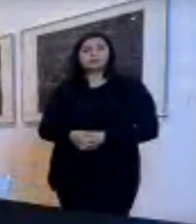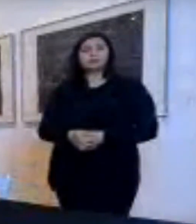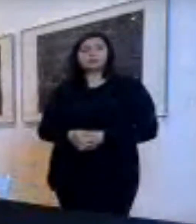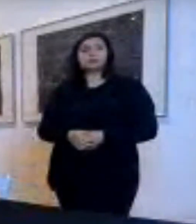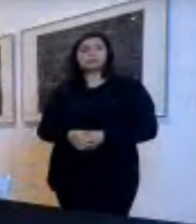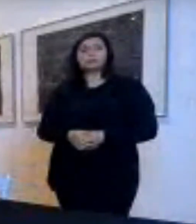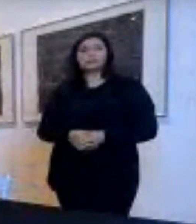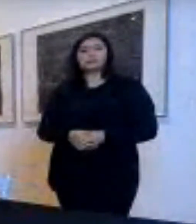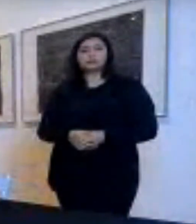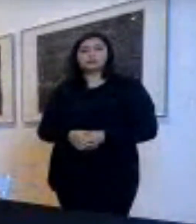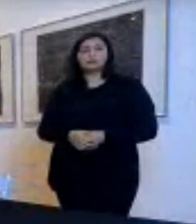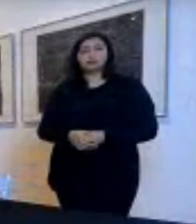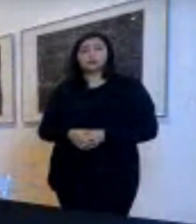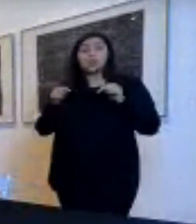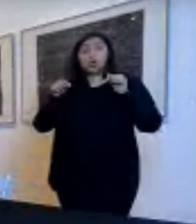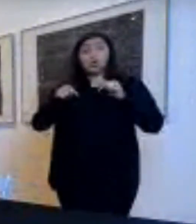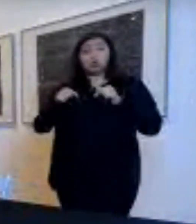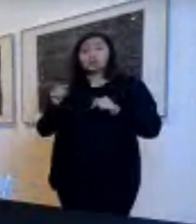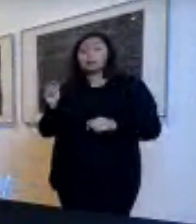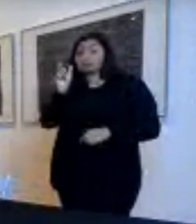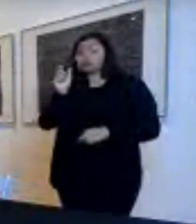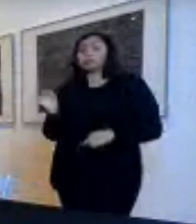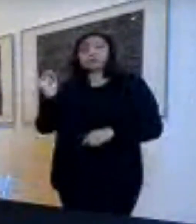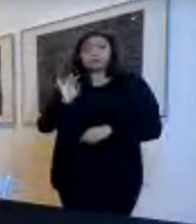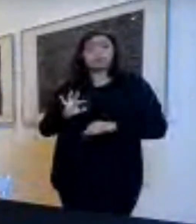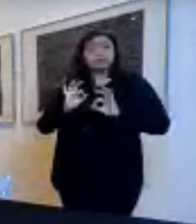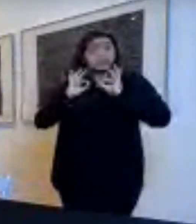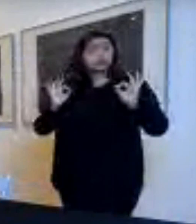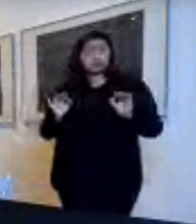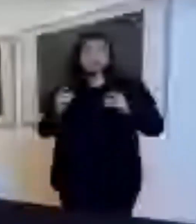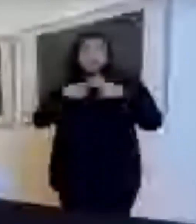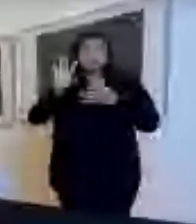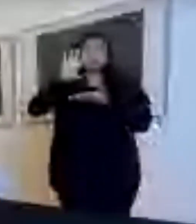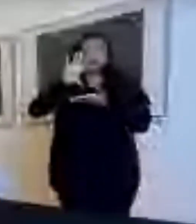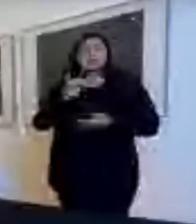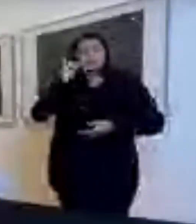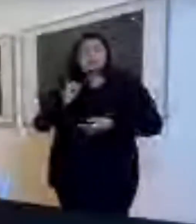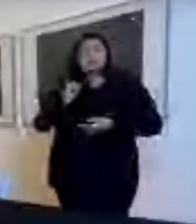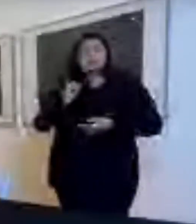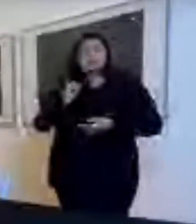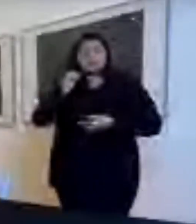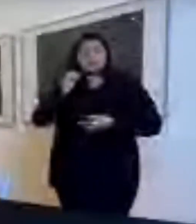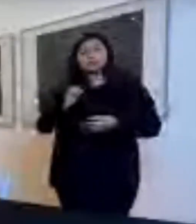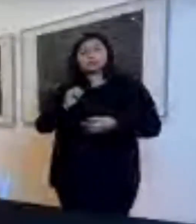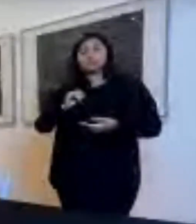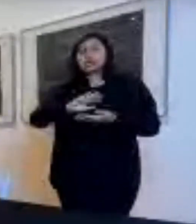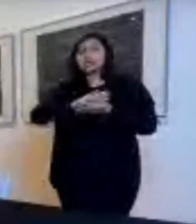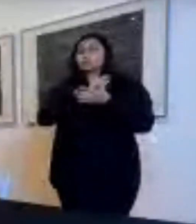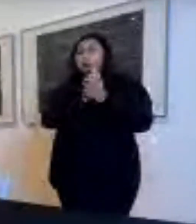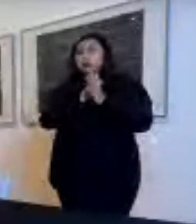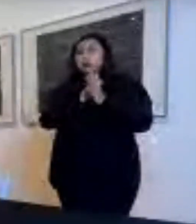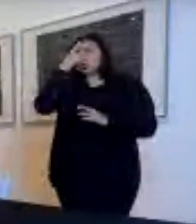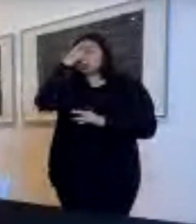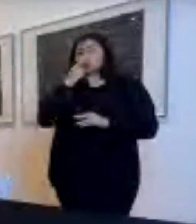Tenemos un invitado especial, es del exterior. Siempre todos los museos tenemos